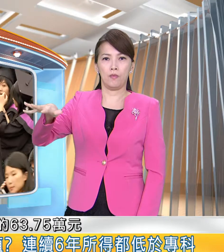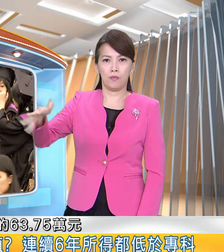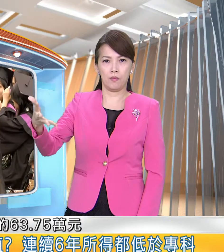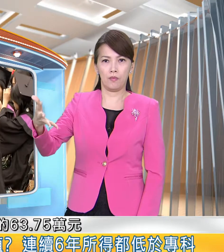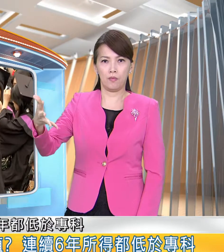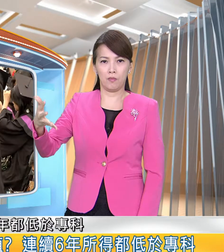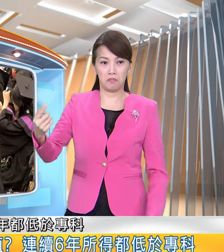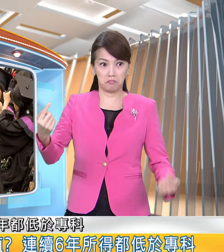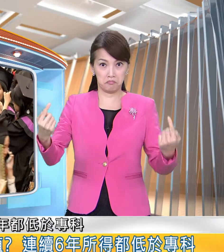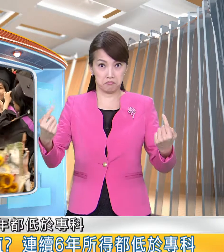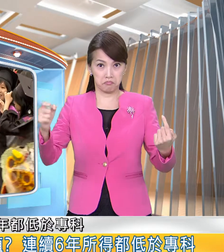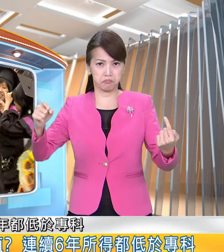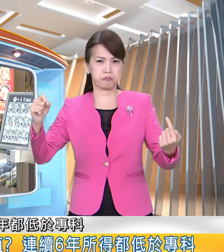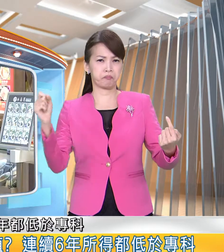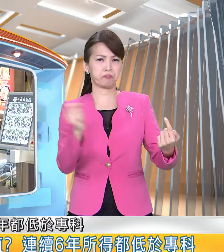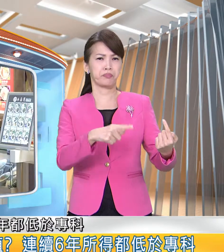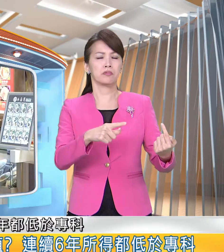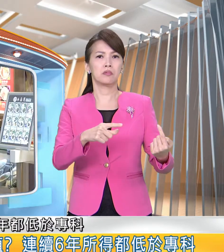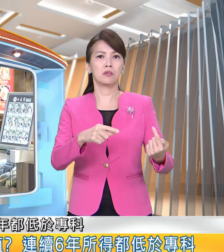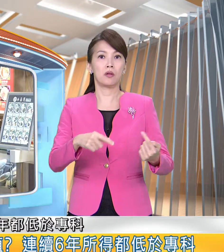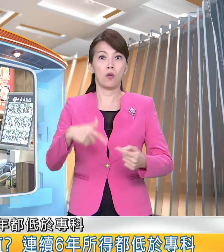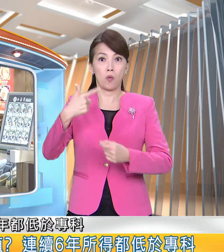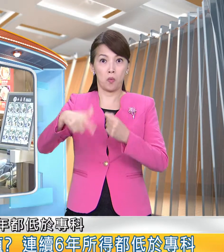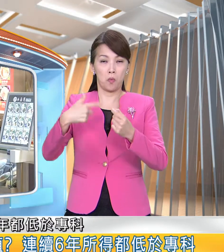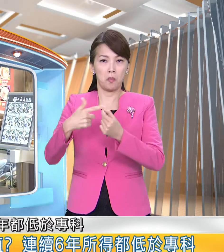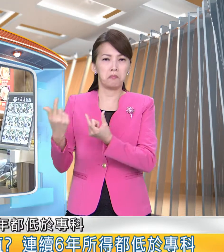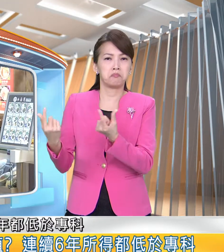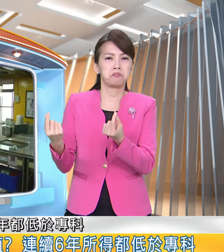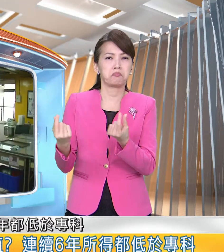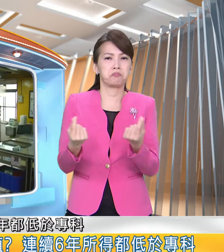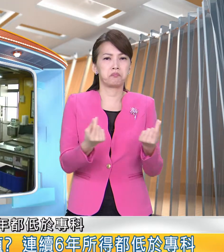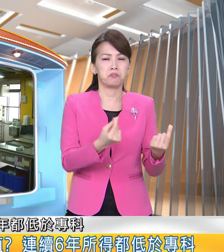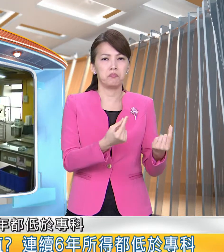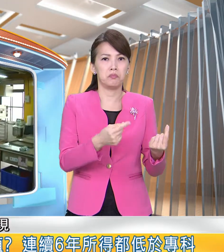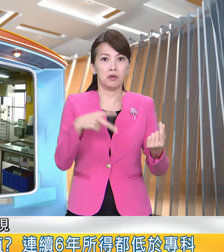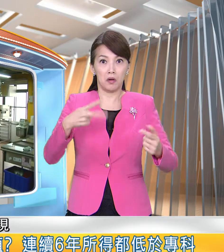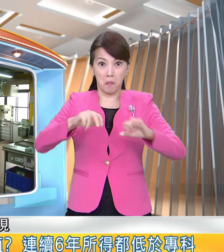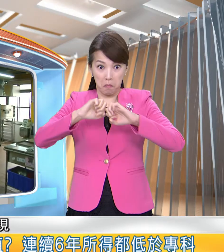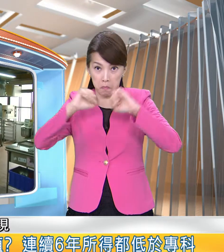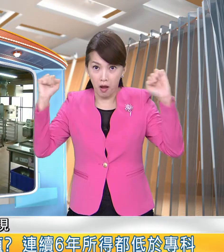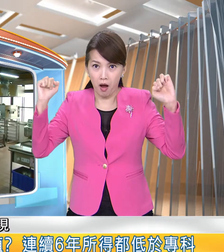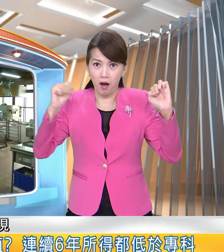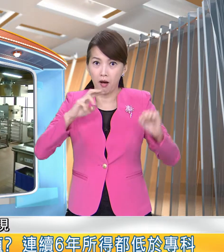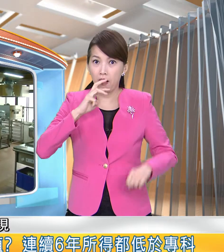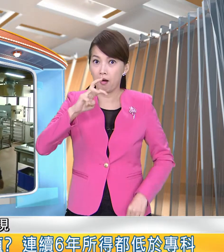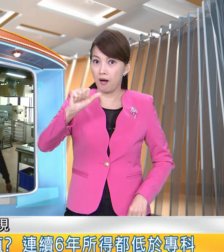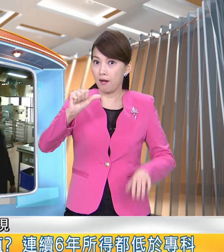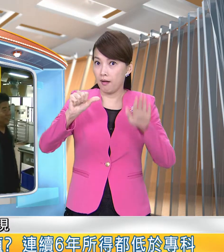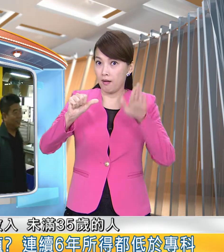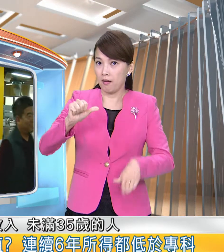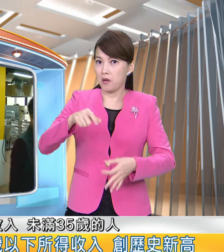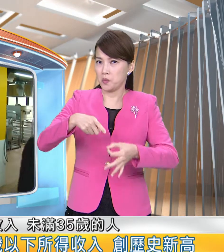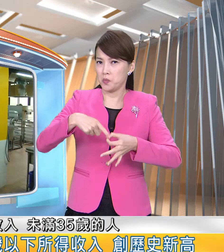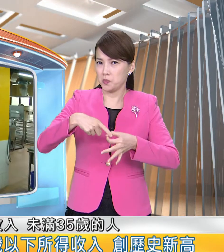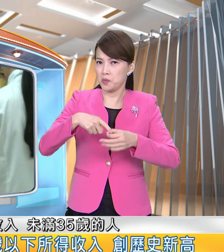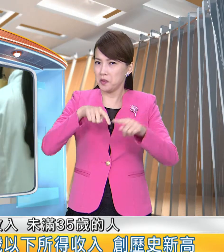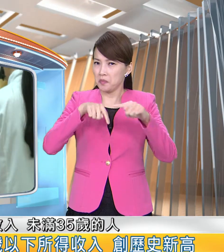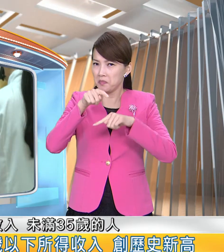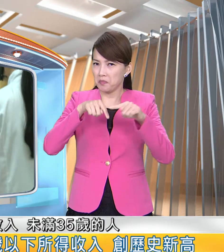元，而且是连续六年都低于专科。不过调查也发现，2018年